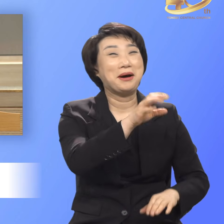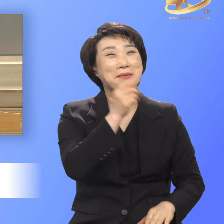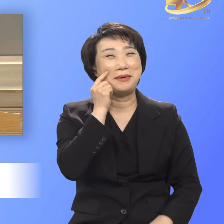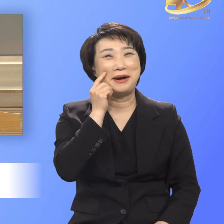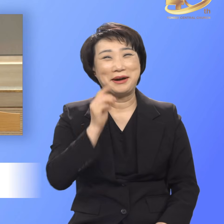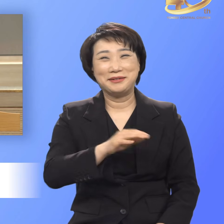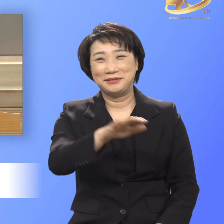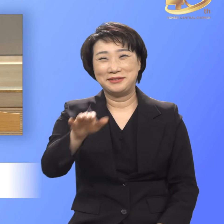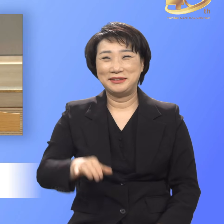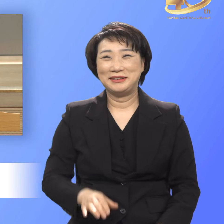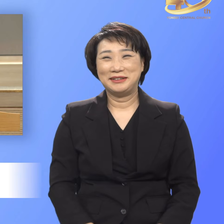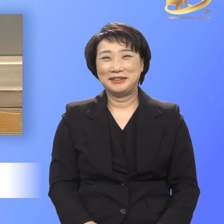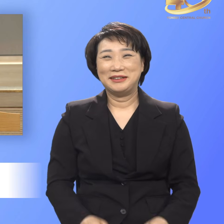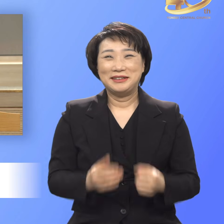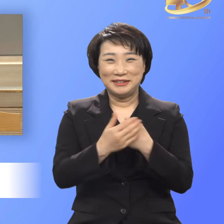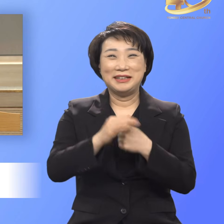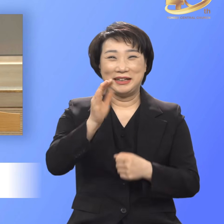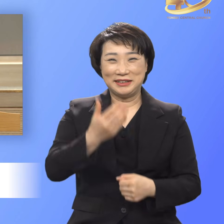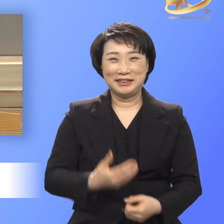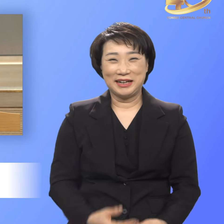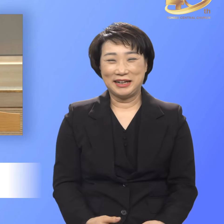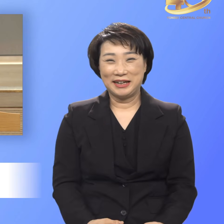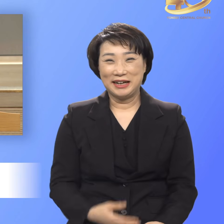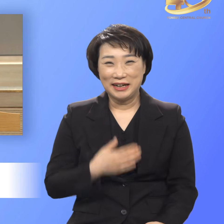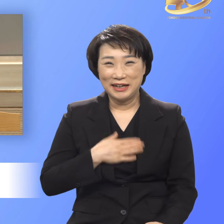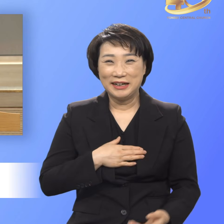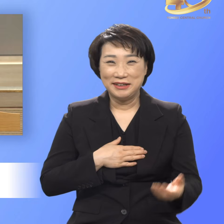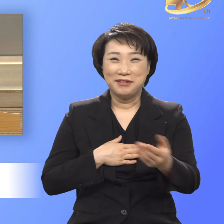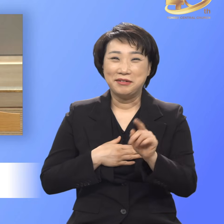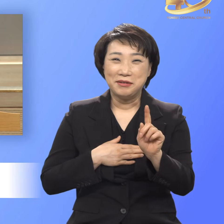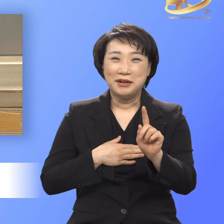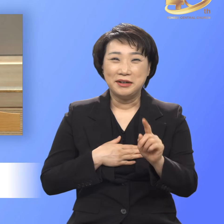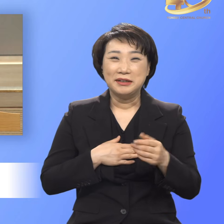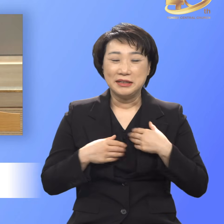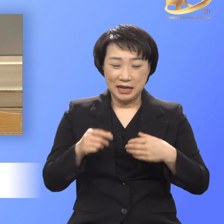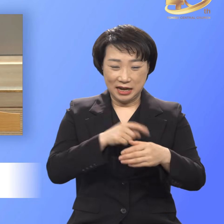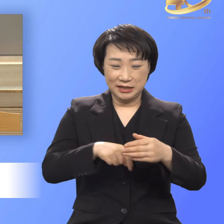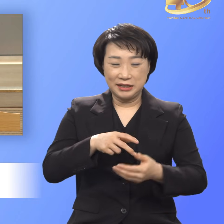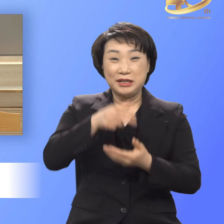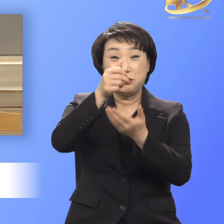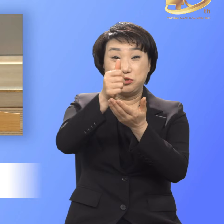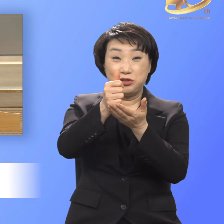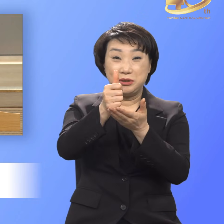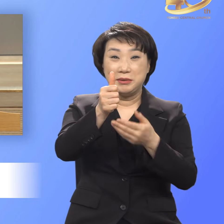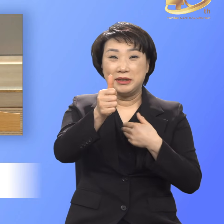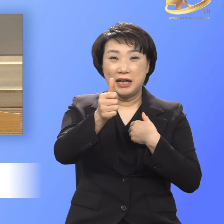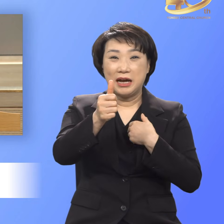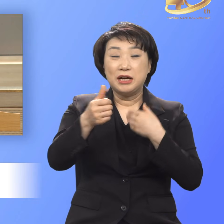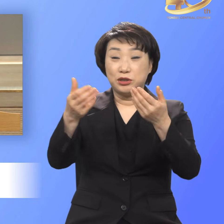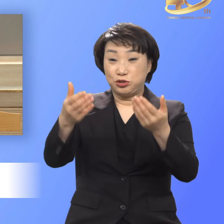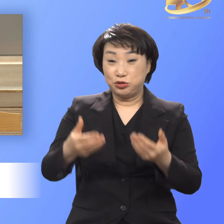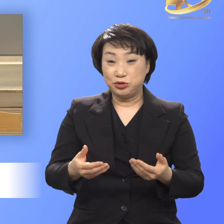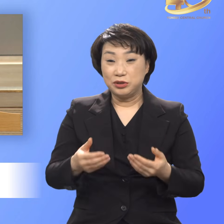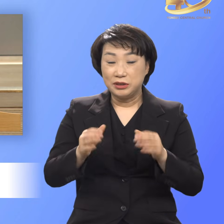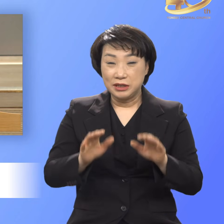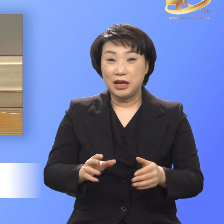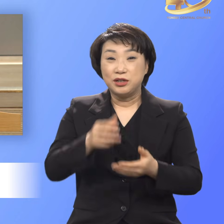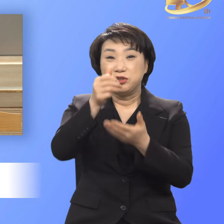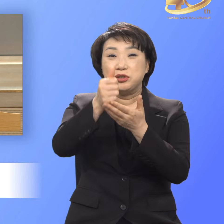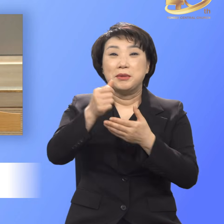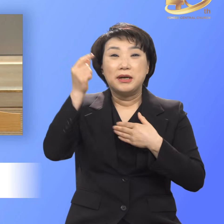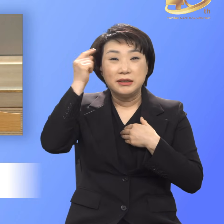오히려 그것이 은혜가 되잖아. 그게 뭐냐? 내 속에 주님이 내게 주신